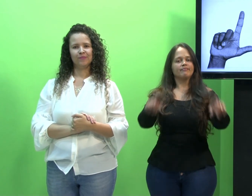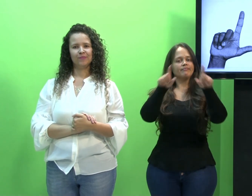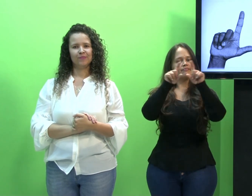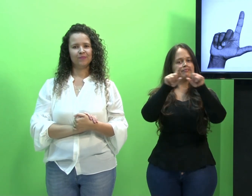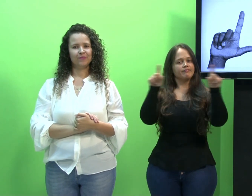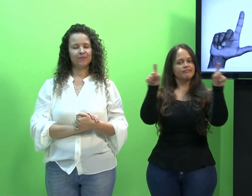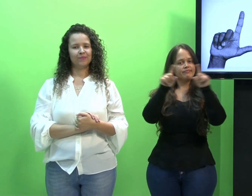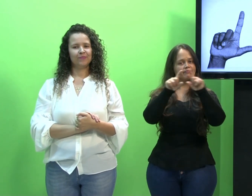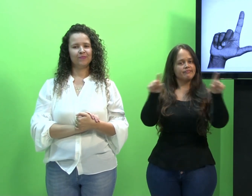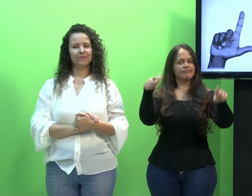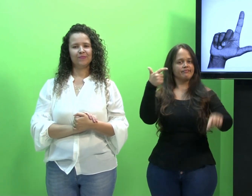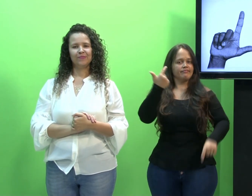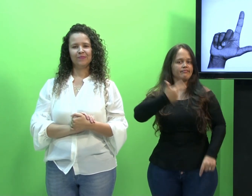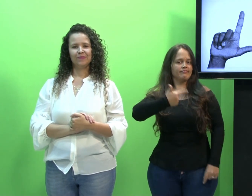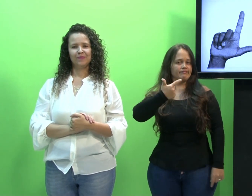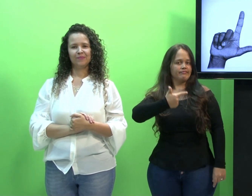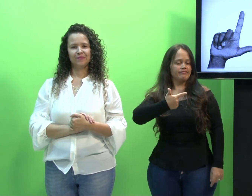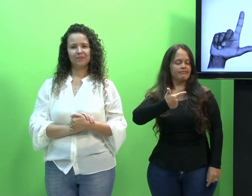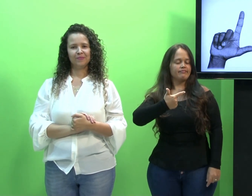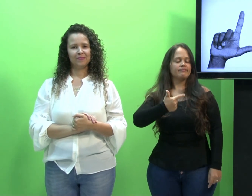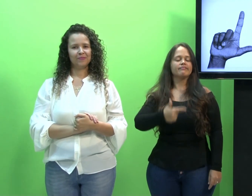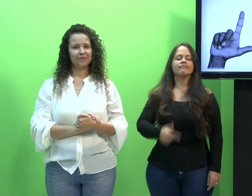Parágrafo 2º. A Libras